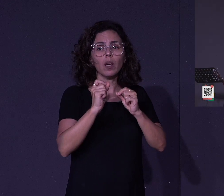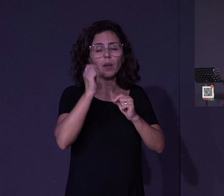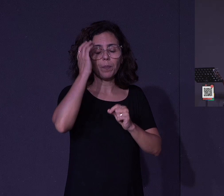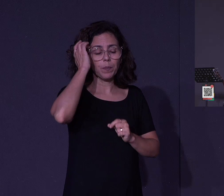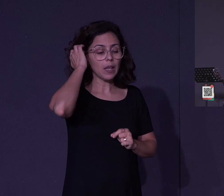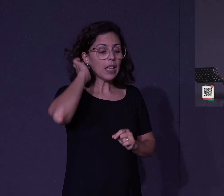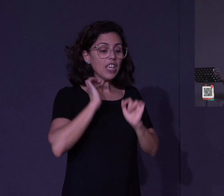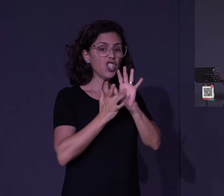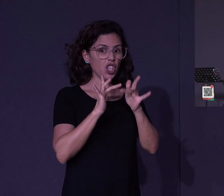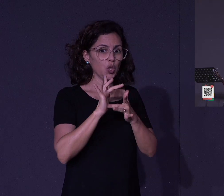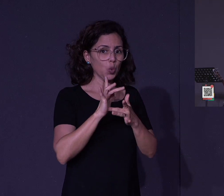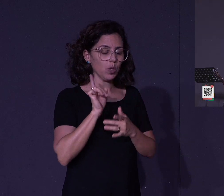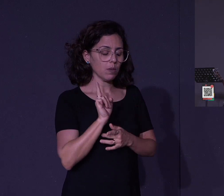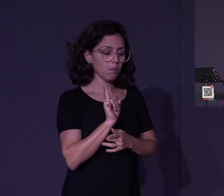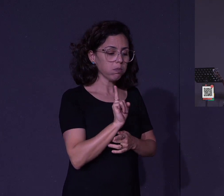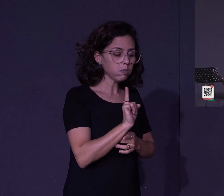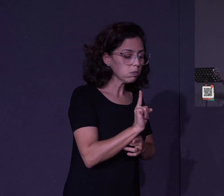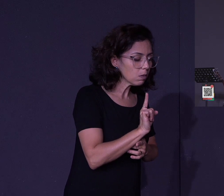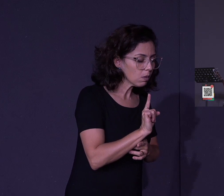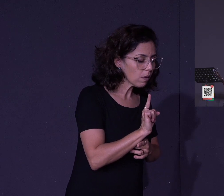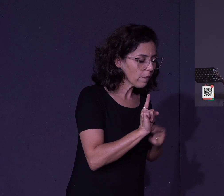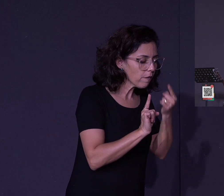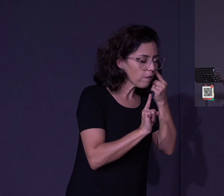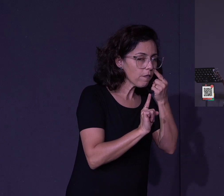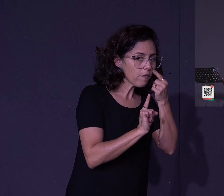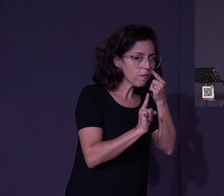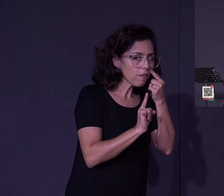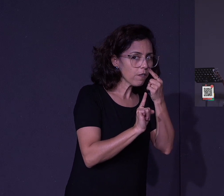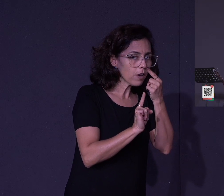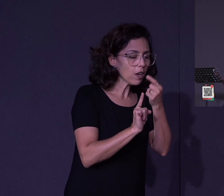E toda aquela multidão para. Talvez você não esteja ligado nesse contexto aqui.